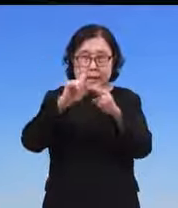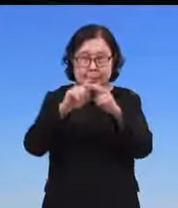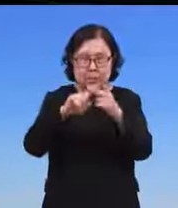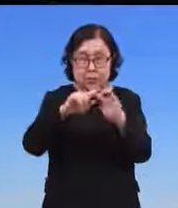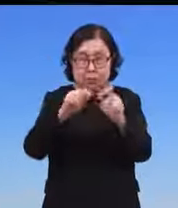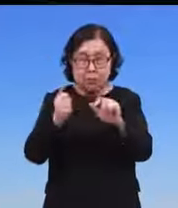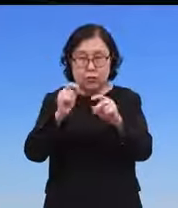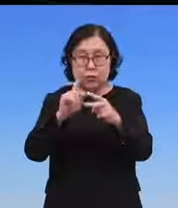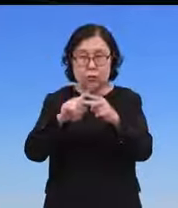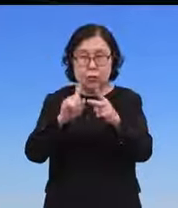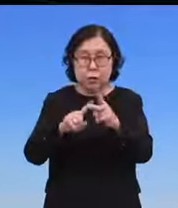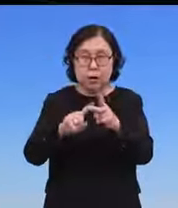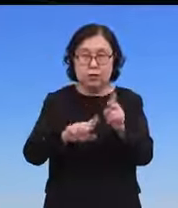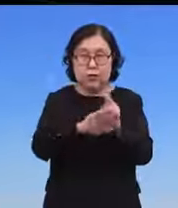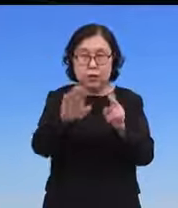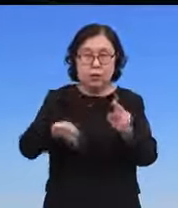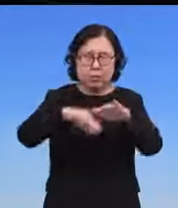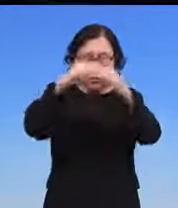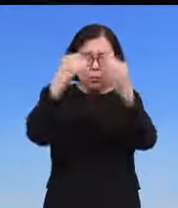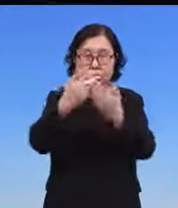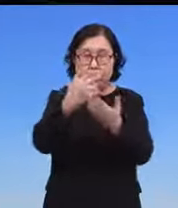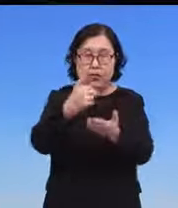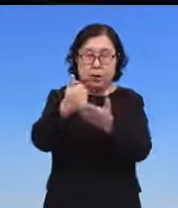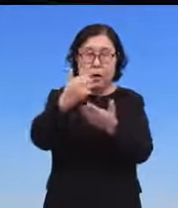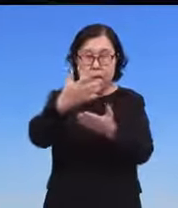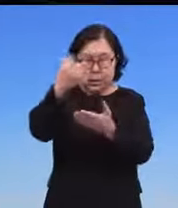사나 죽으나 우리가 주의 것이로다.